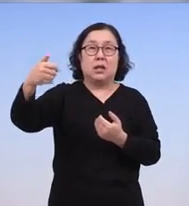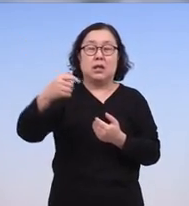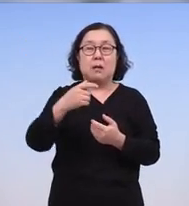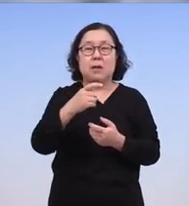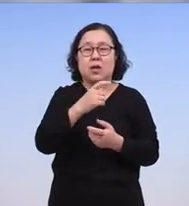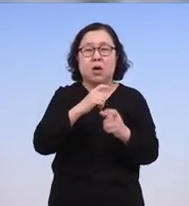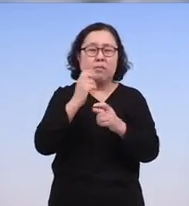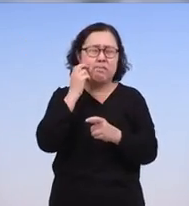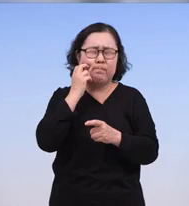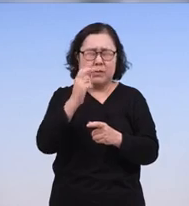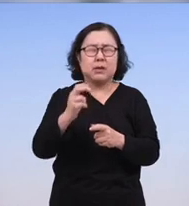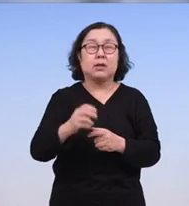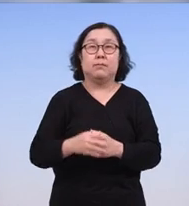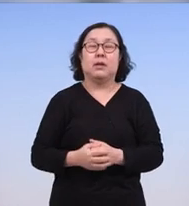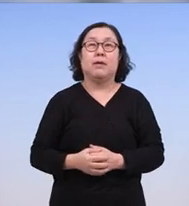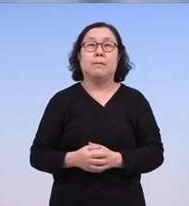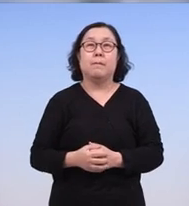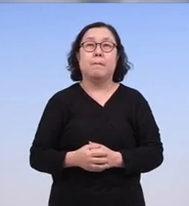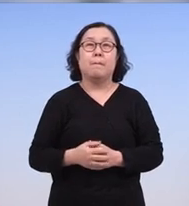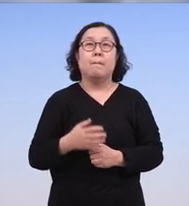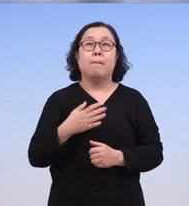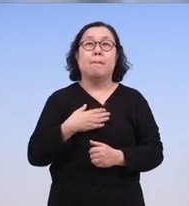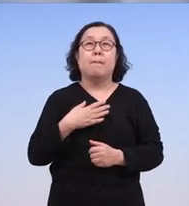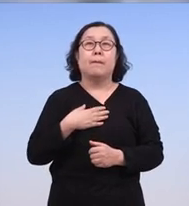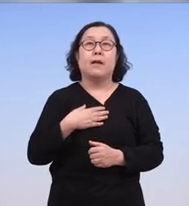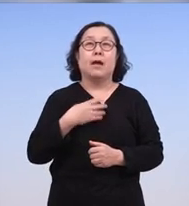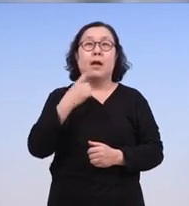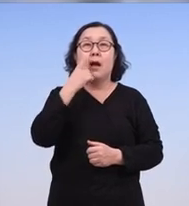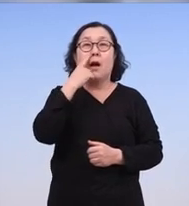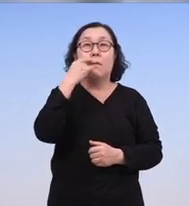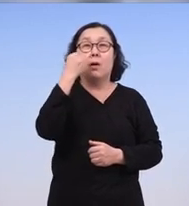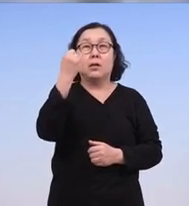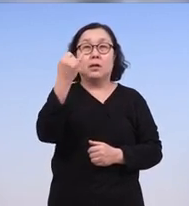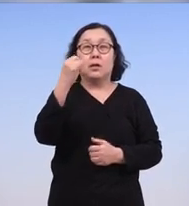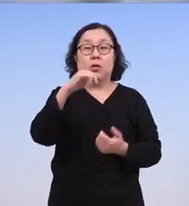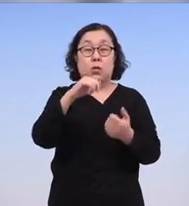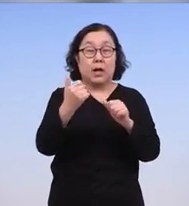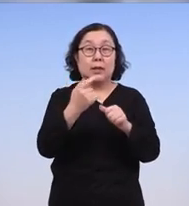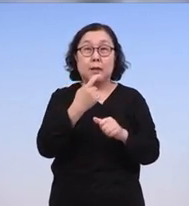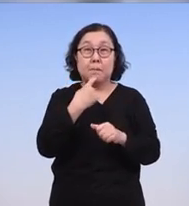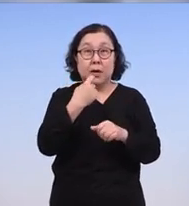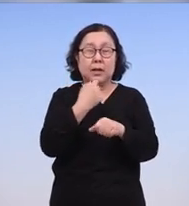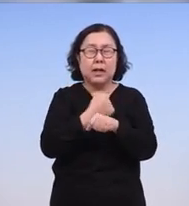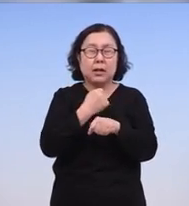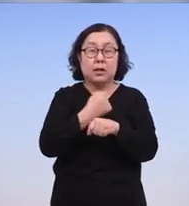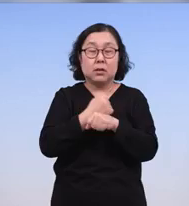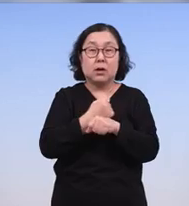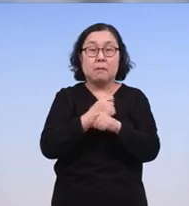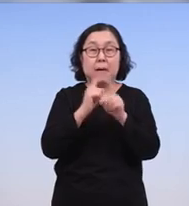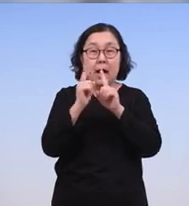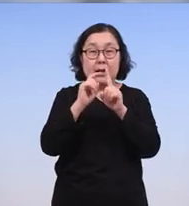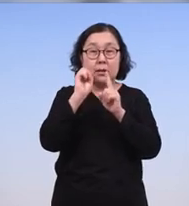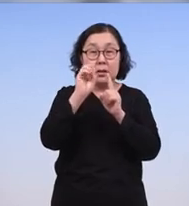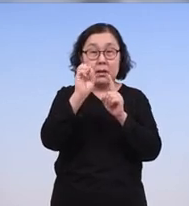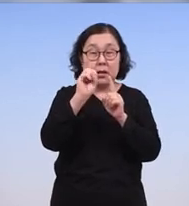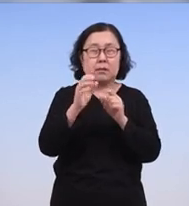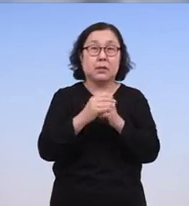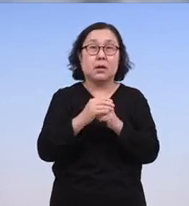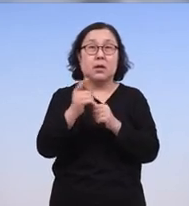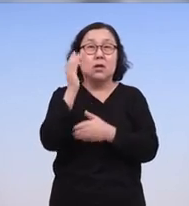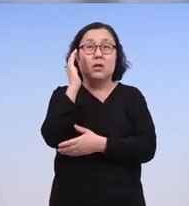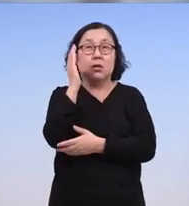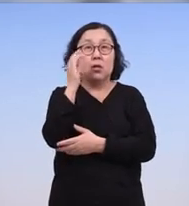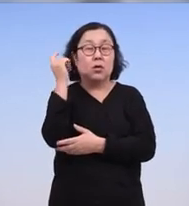거예요. 몇 주 전에 제가 저희 어머니 돌아가실 뻔했던 사례를 한번 말씀드리지